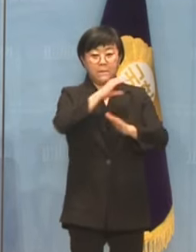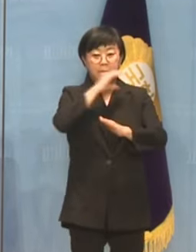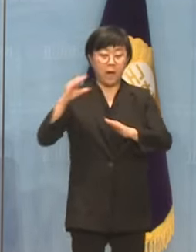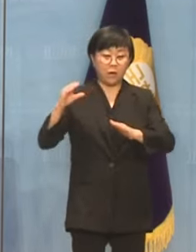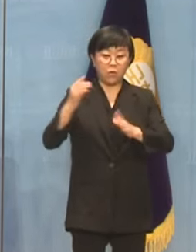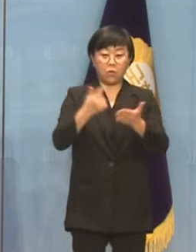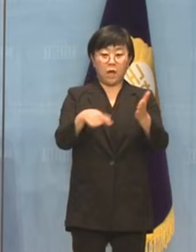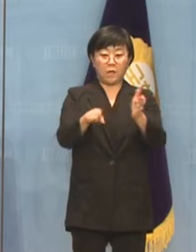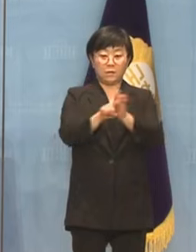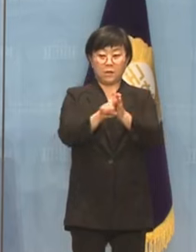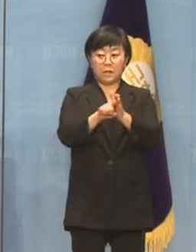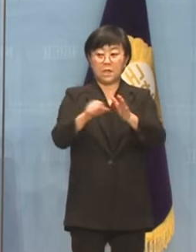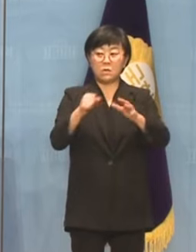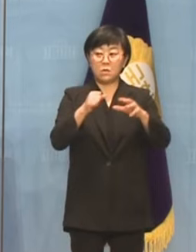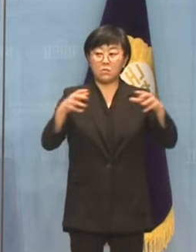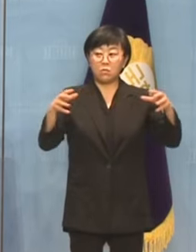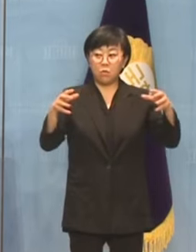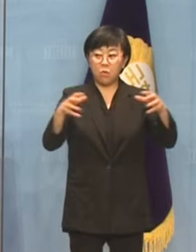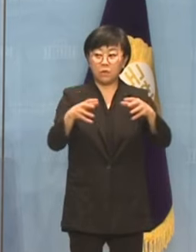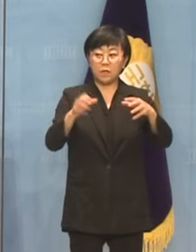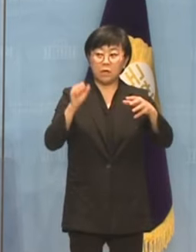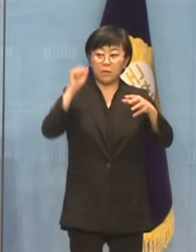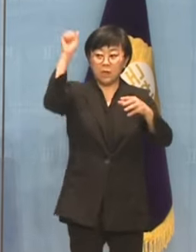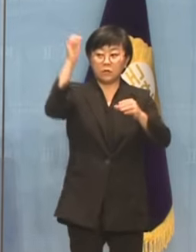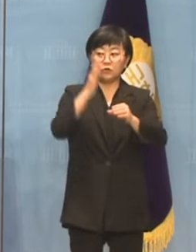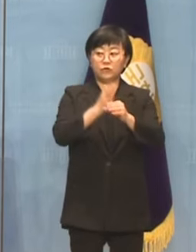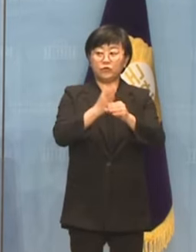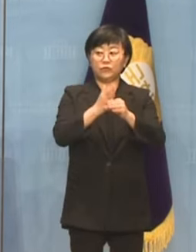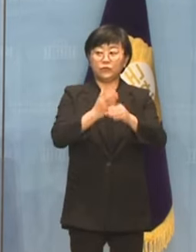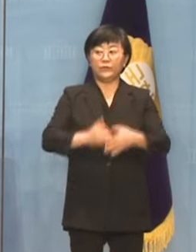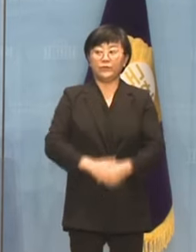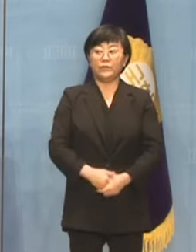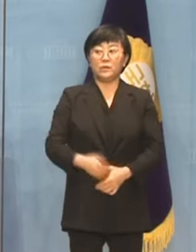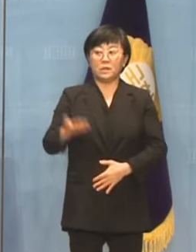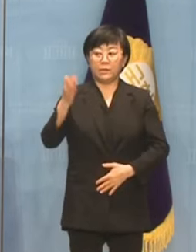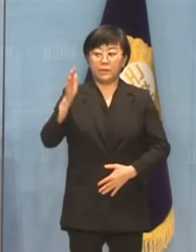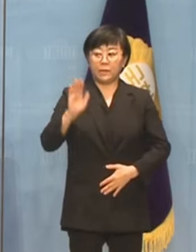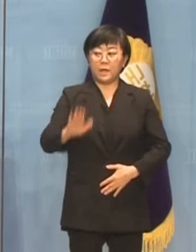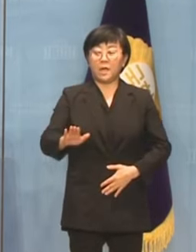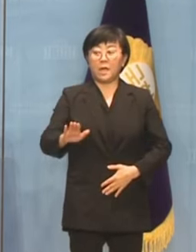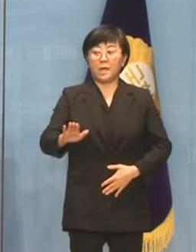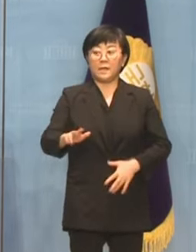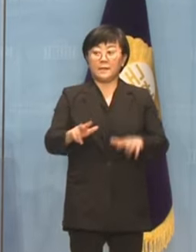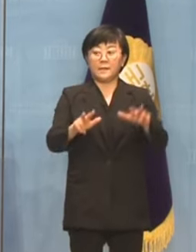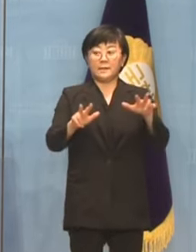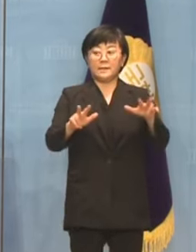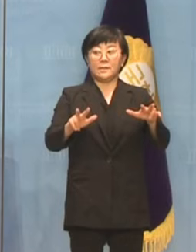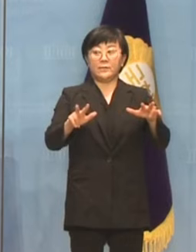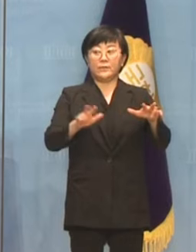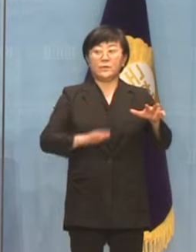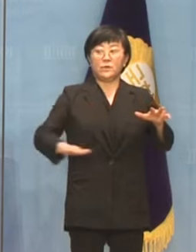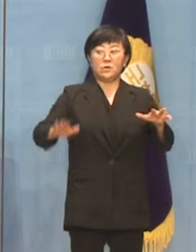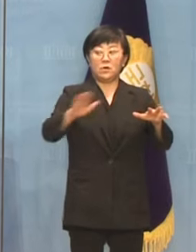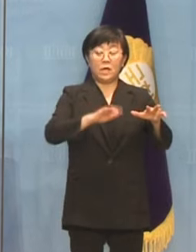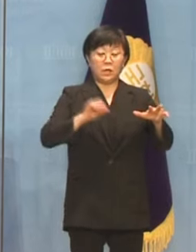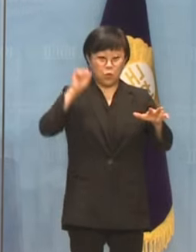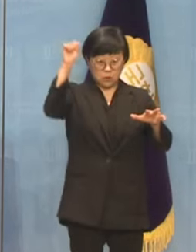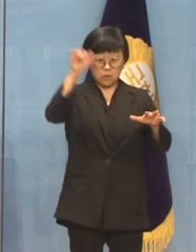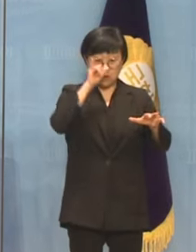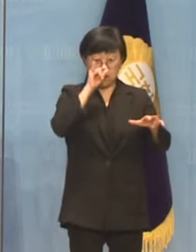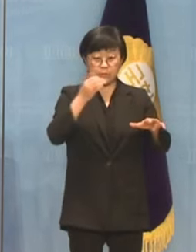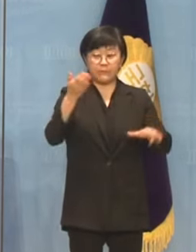세우는데 함께 힘을 모으자라고 농성을 이어가고 있습니다. 그런데 아시는 것처럼 지금 그 저희의 농성에도